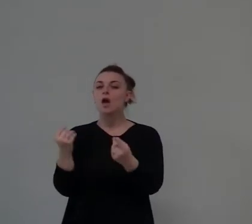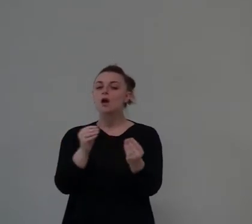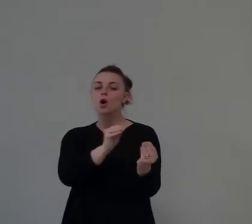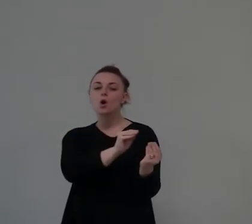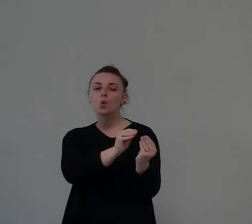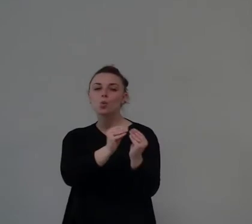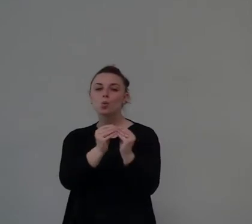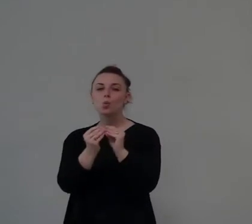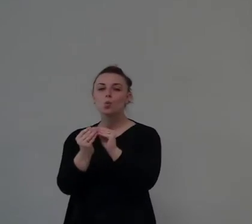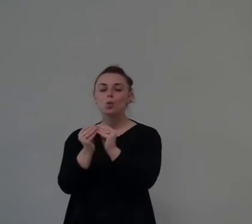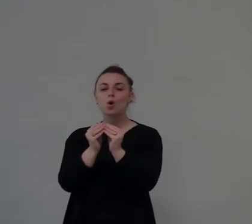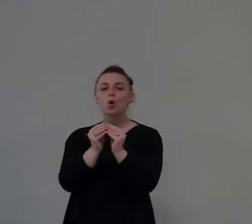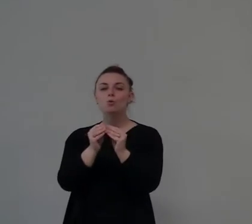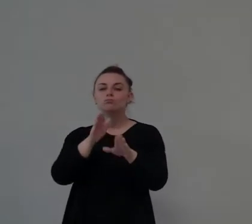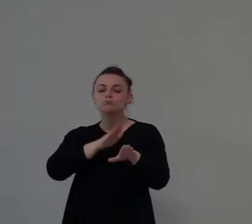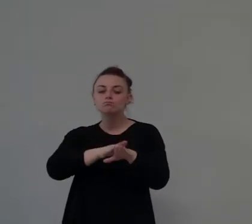necessità?